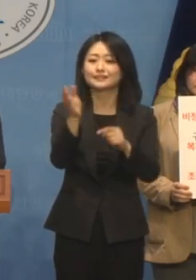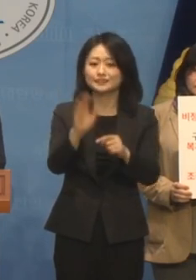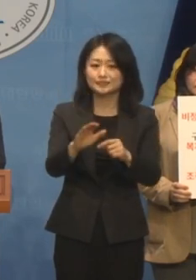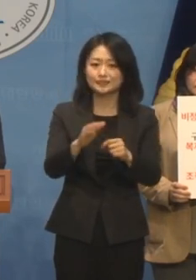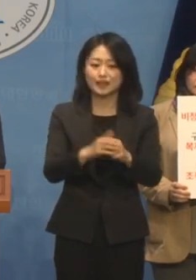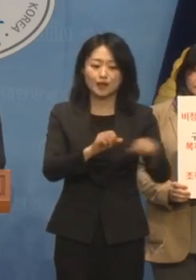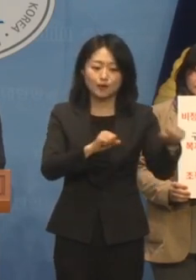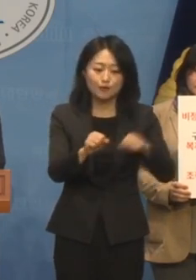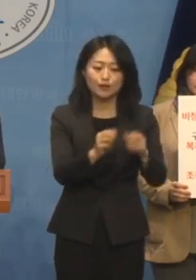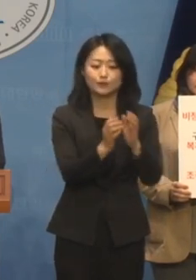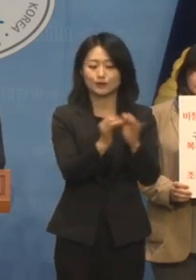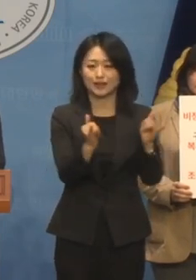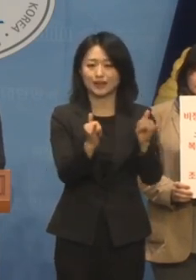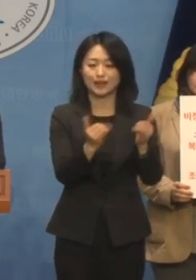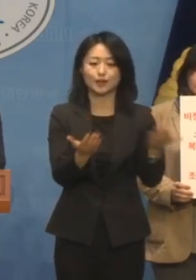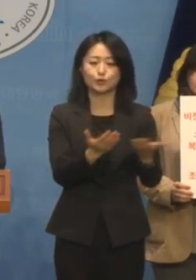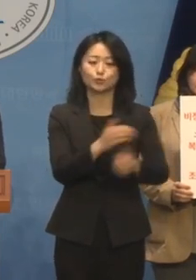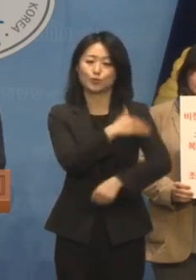그러한 활동가들의